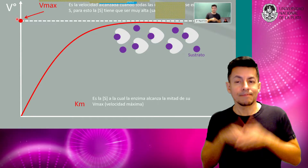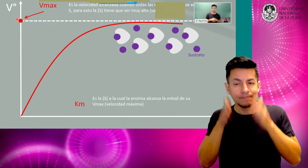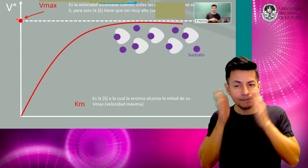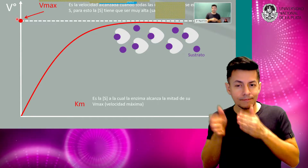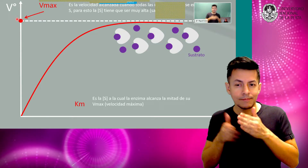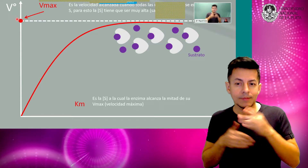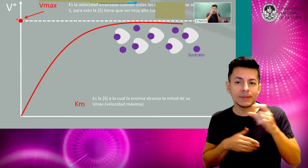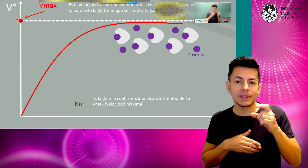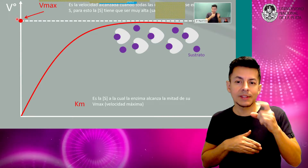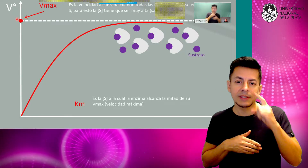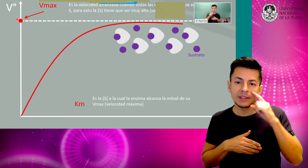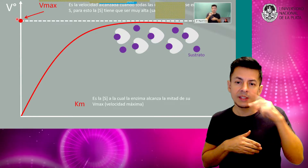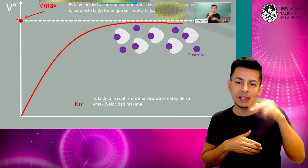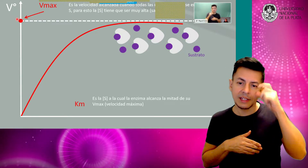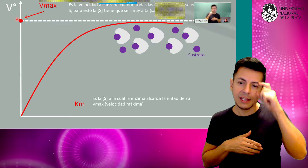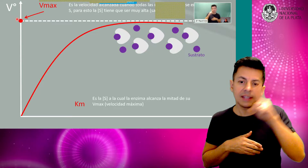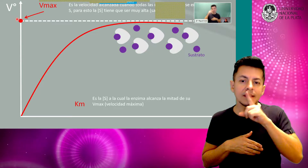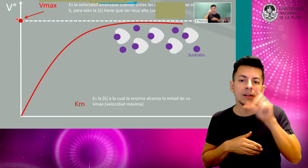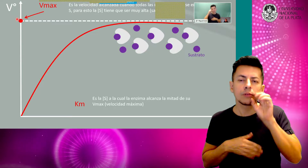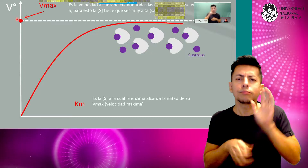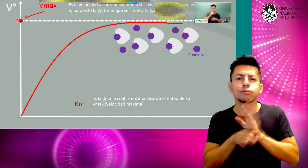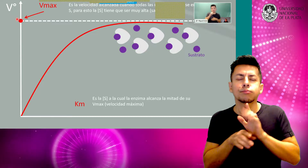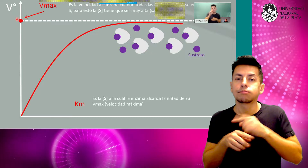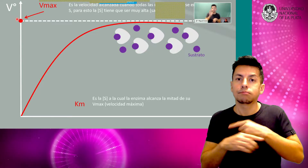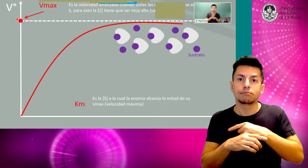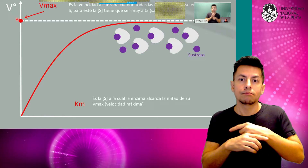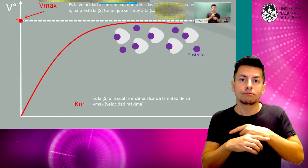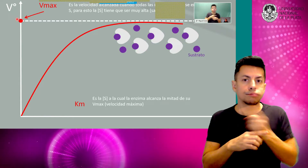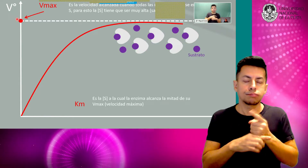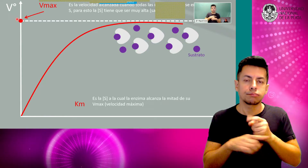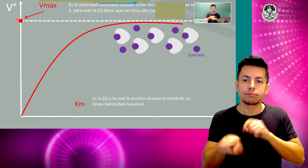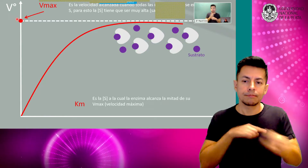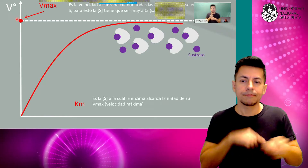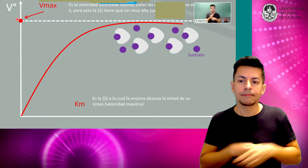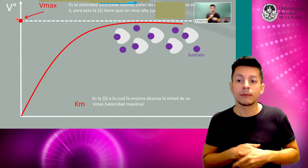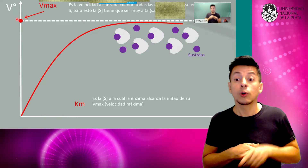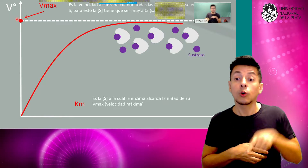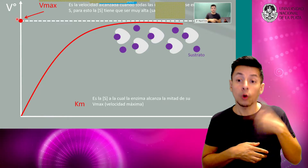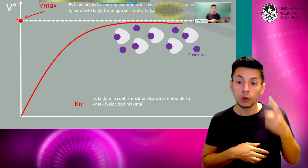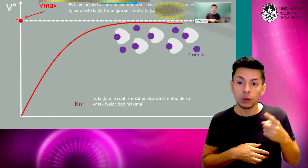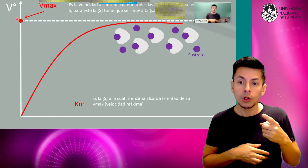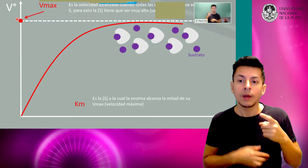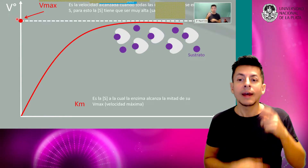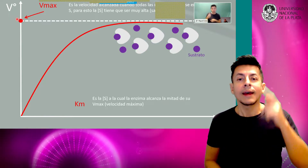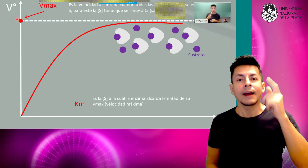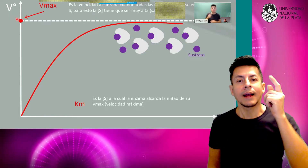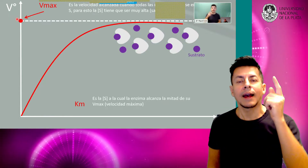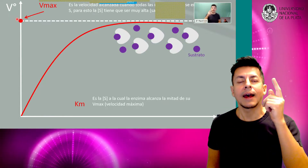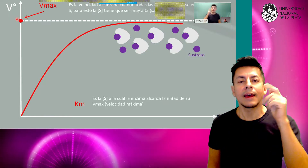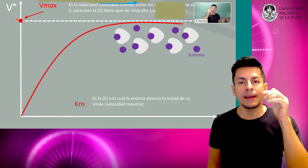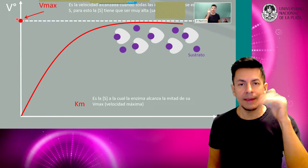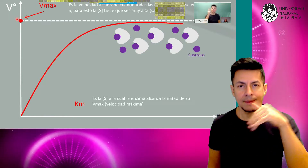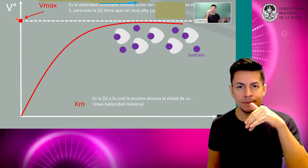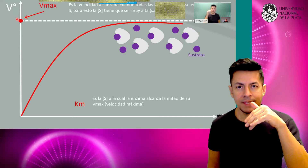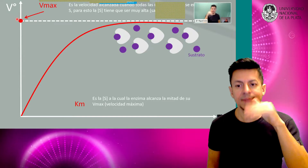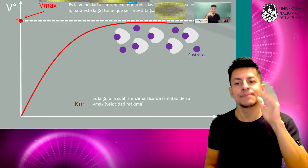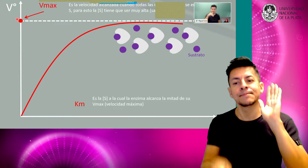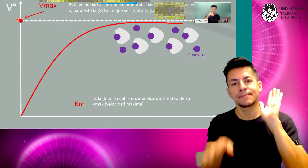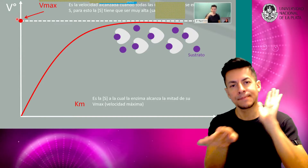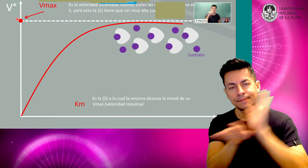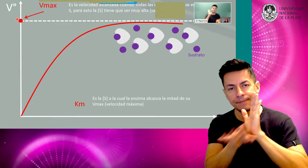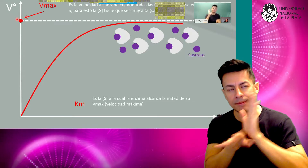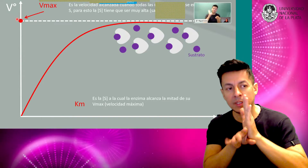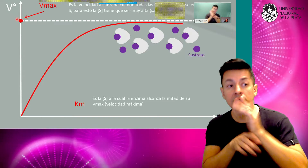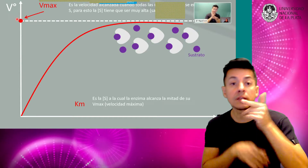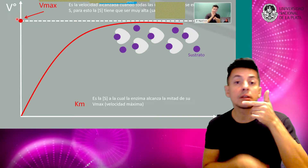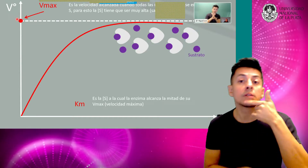Otro parámetro cinético que es importante conocer es el Km. El Km es la concentración de sustrato a la